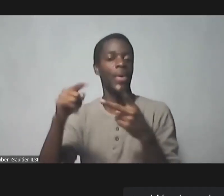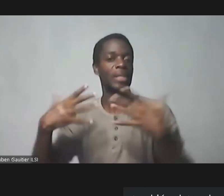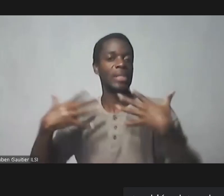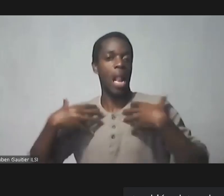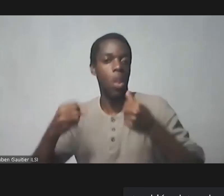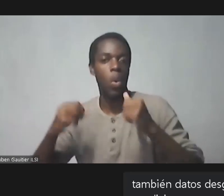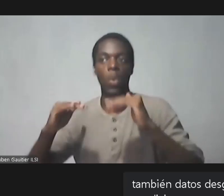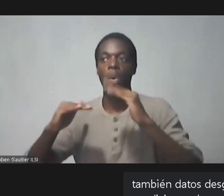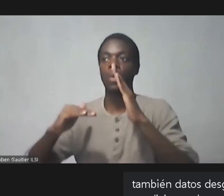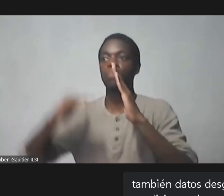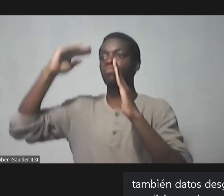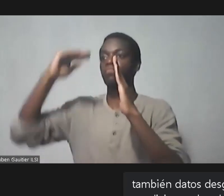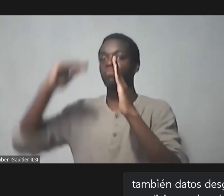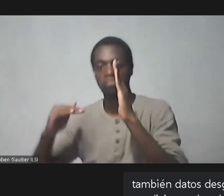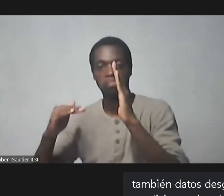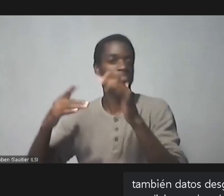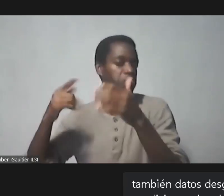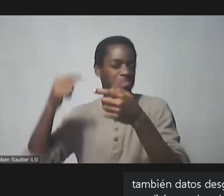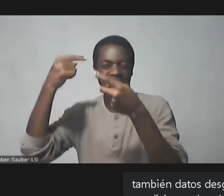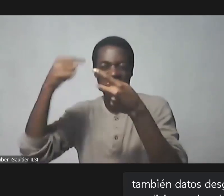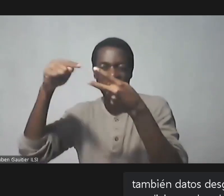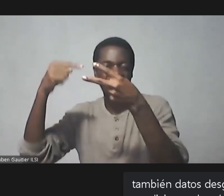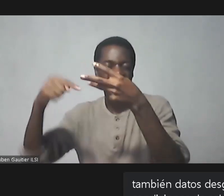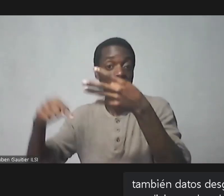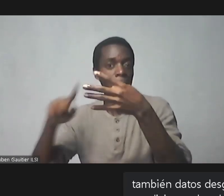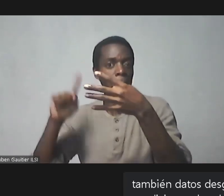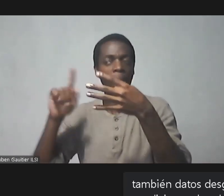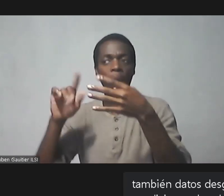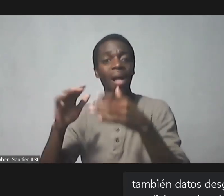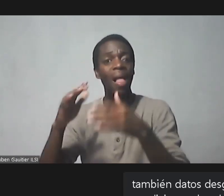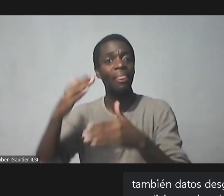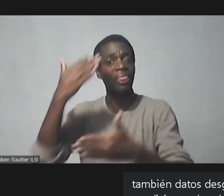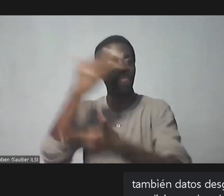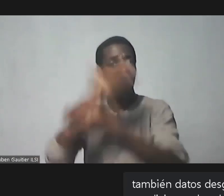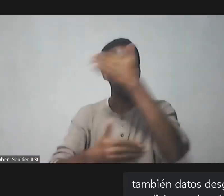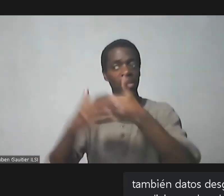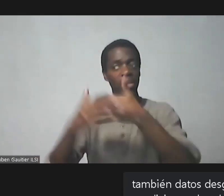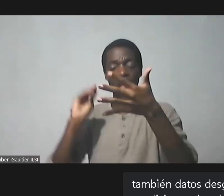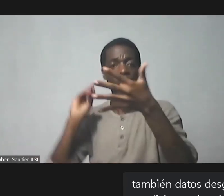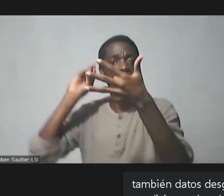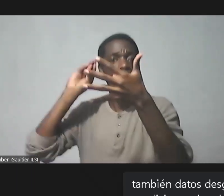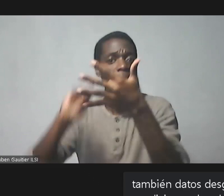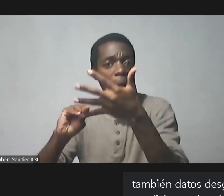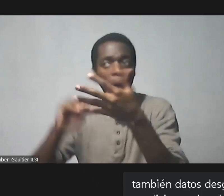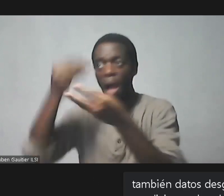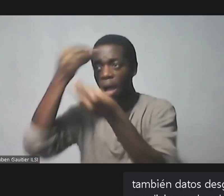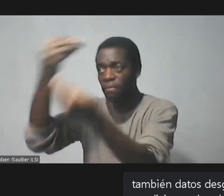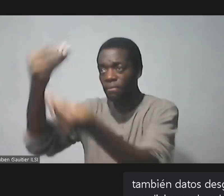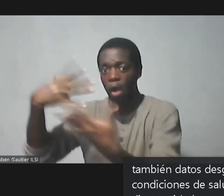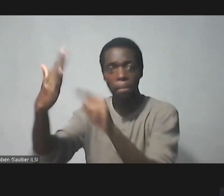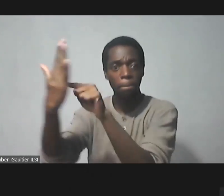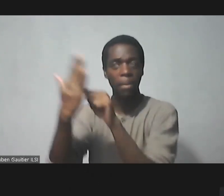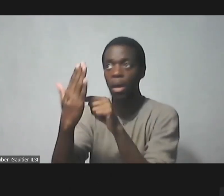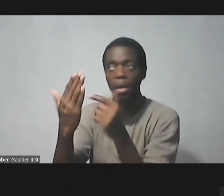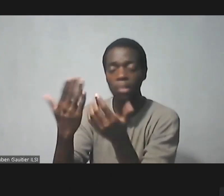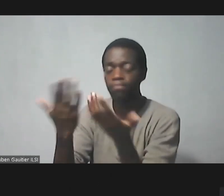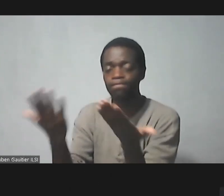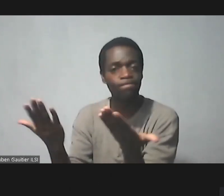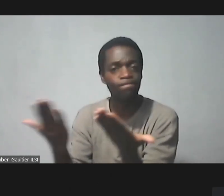no discapacidad. En general, los participantes indicaron que los gobiernos no